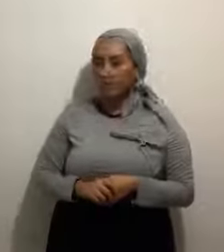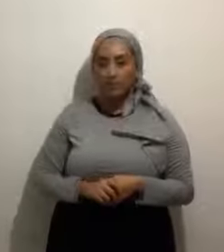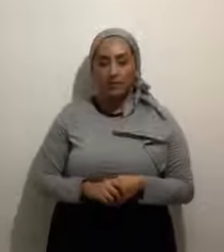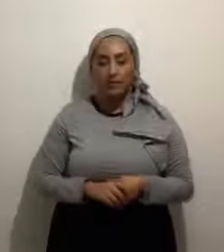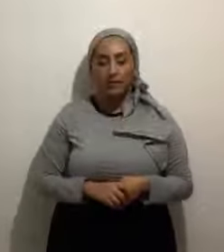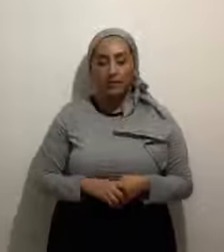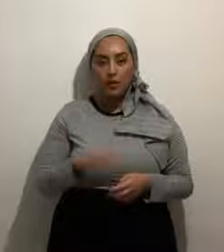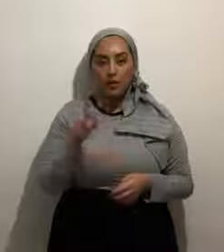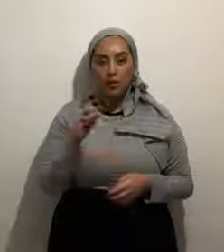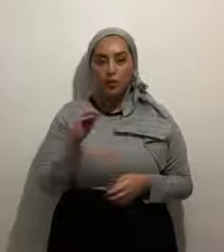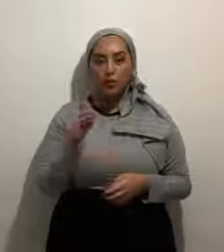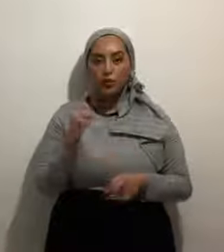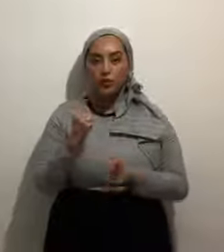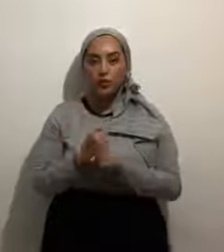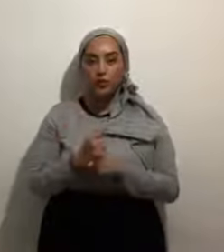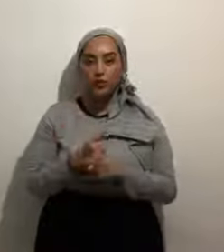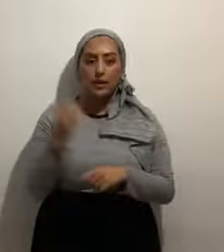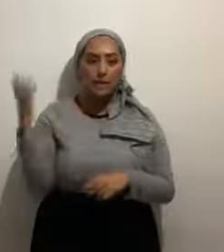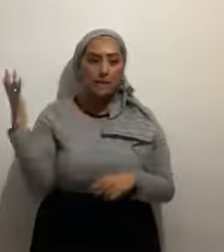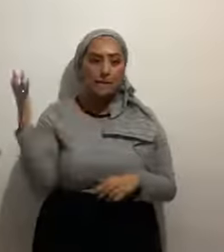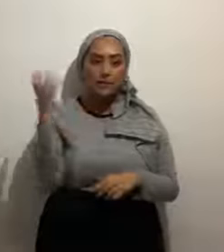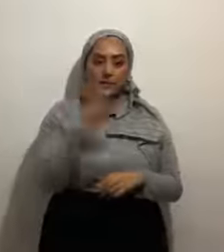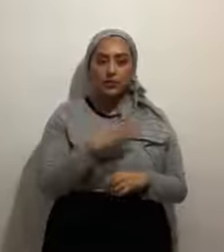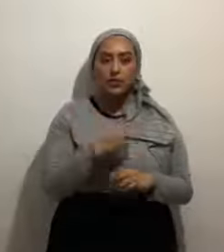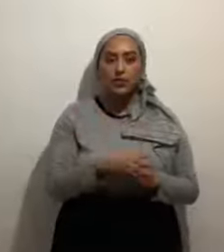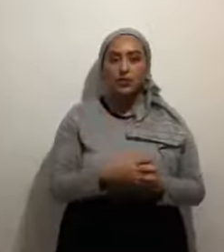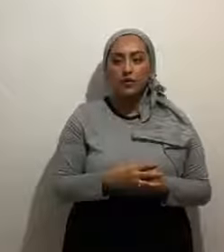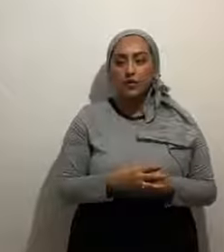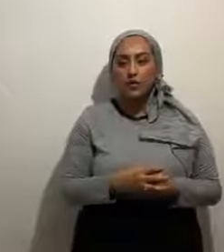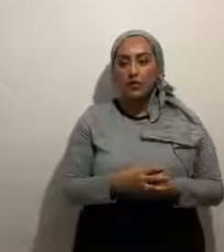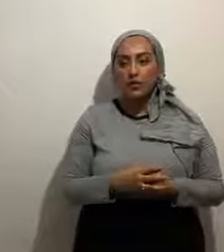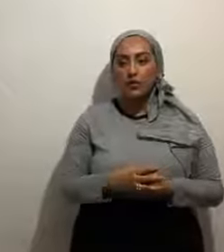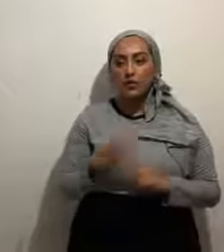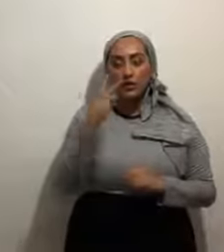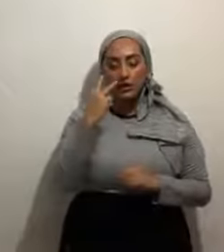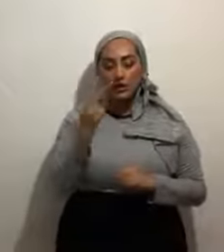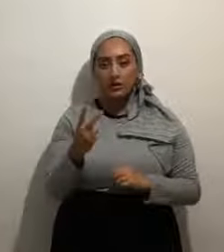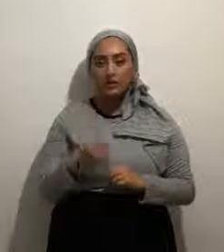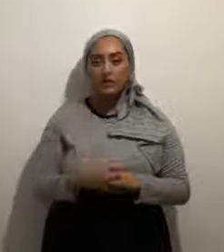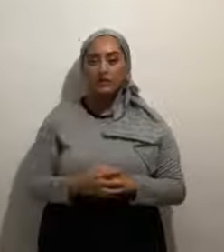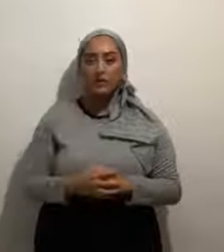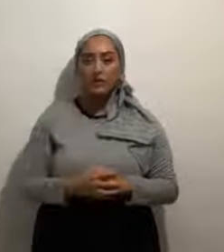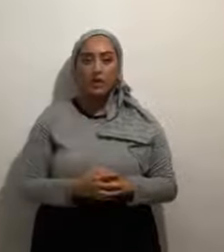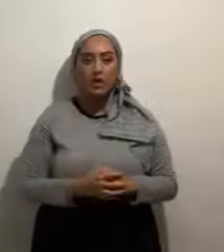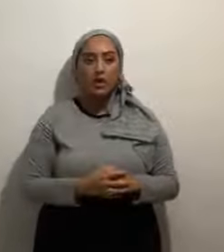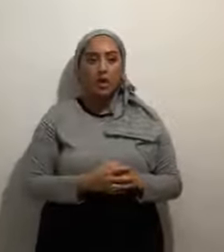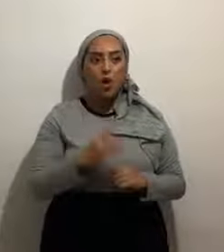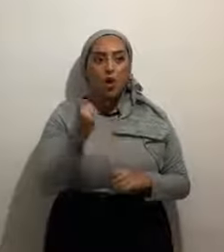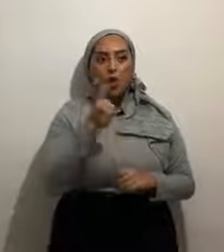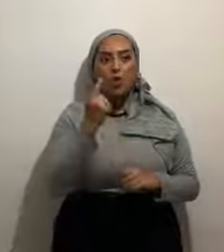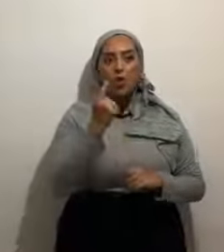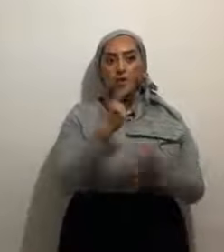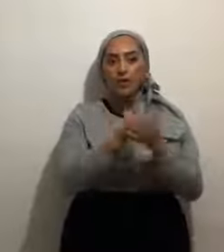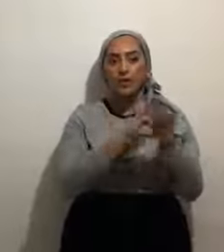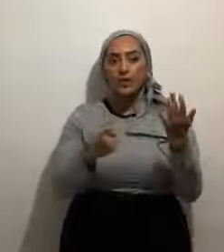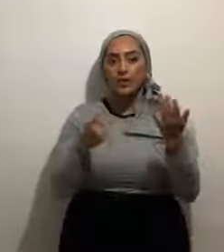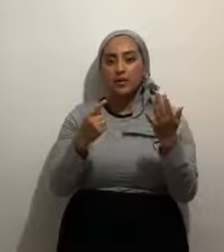Tremendo. Qué hermoso. ¿Te das cuenta? A ver, nada más lo que miren estas constelaciones, pero